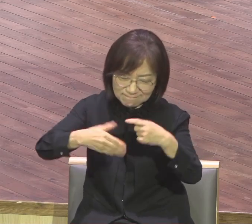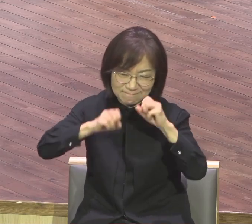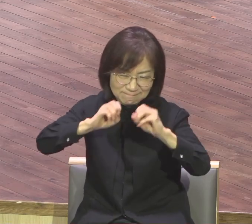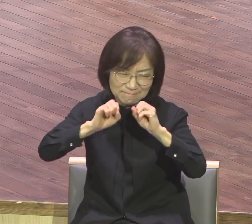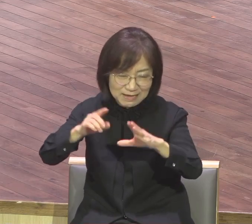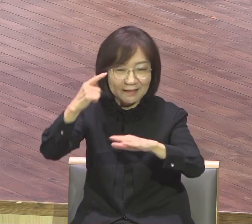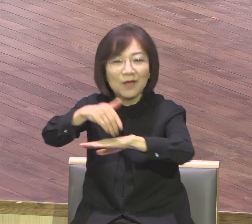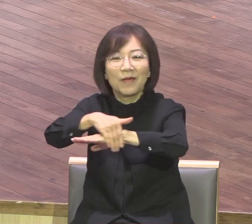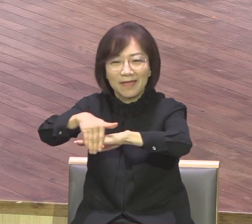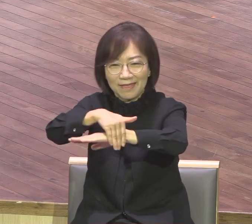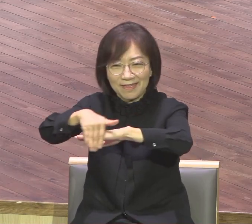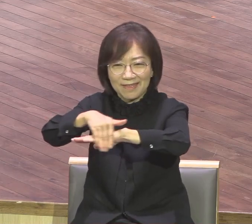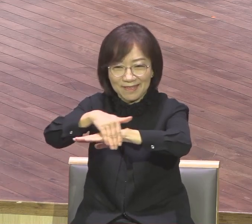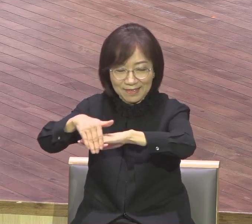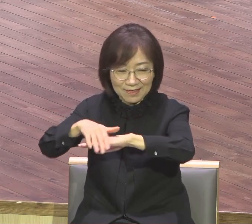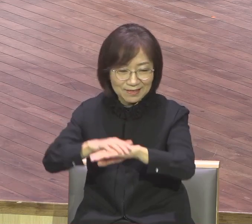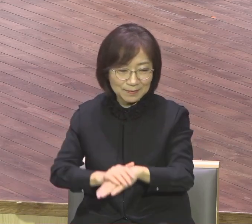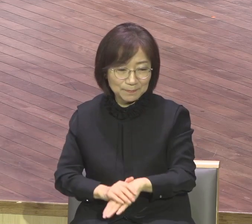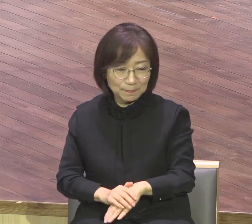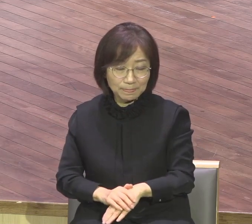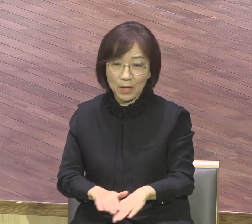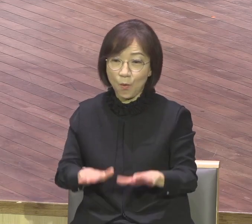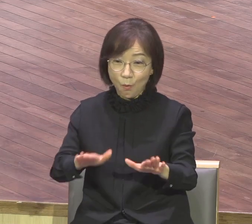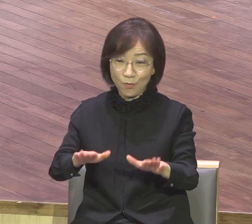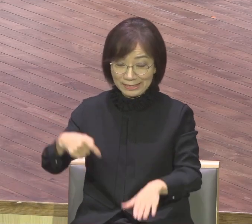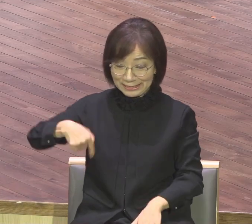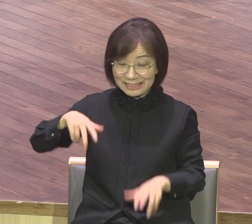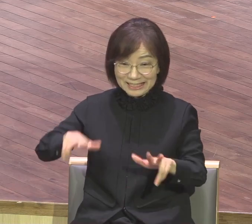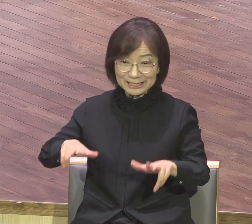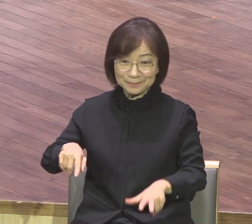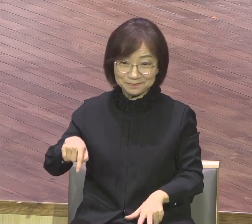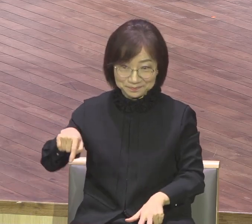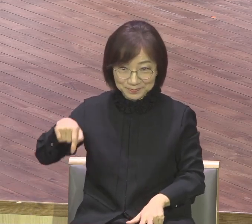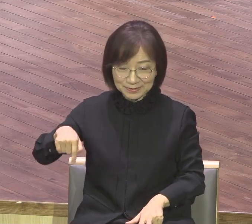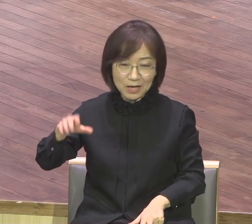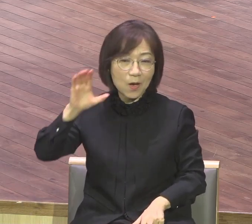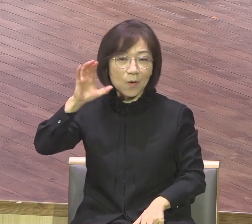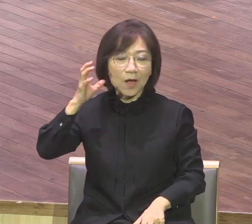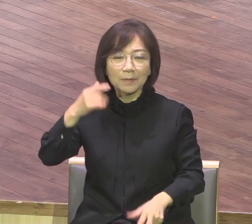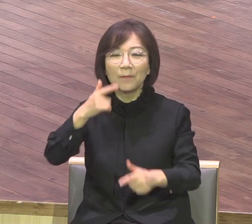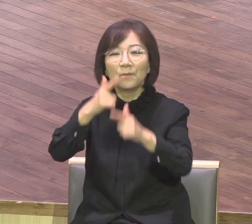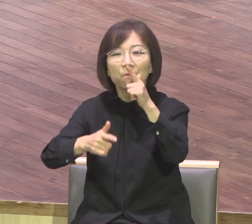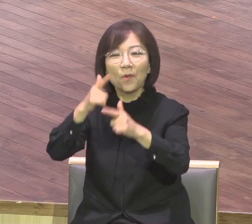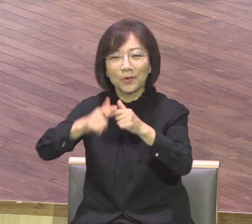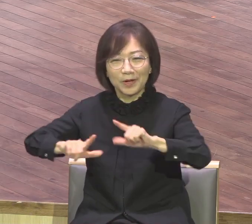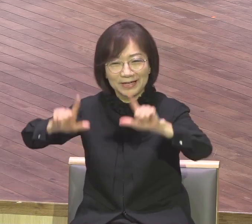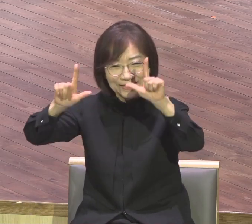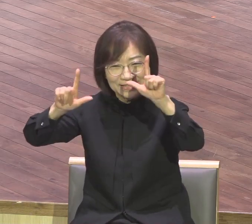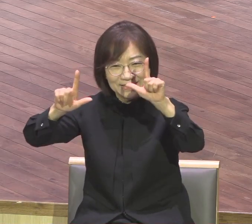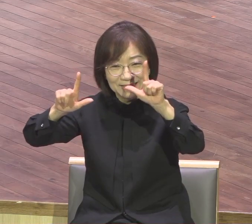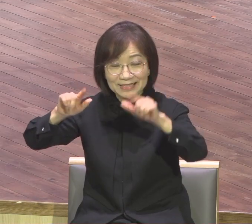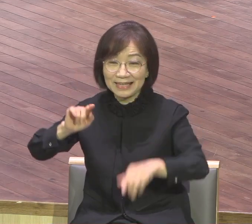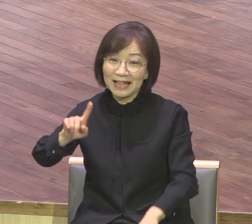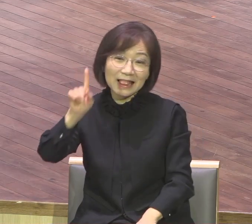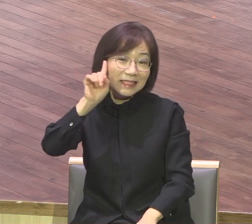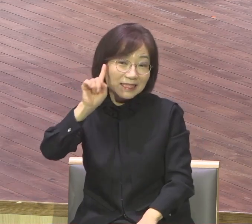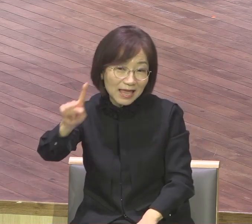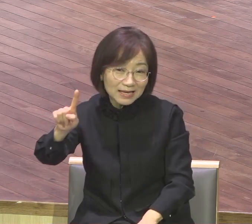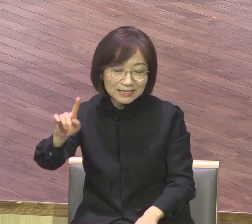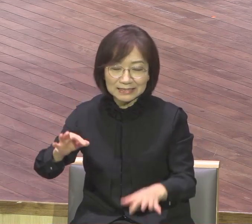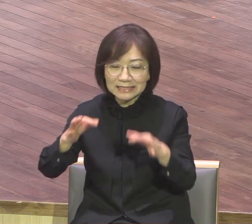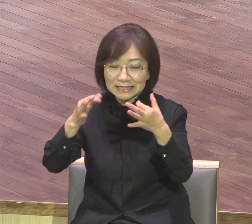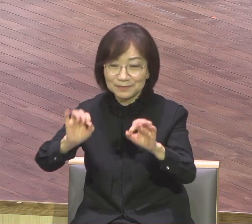lugar. 여기 오늘은 여기가 목요일입니다. Hoy es aquí es el jueves. 내일 금요일은 RTS